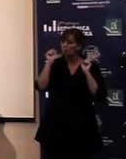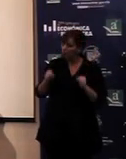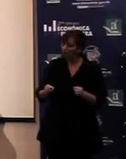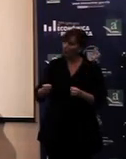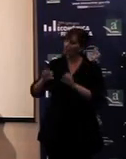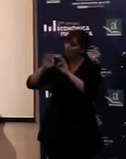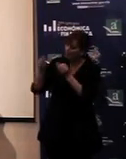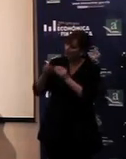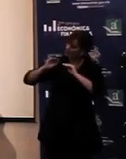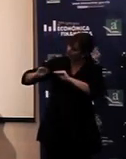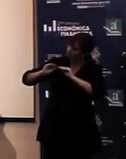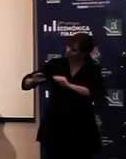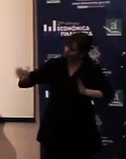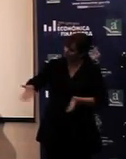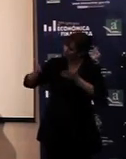motivarles.